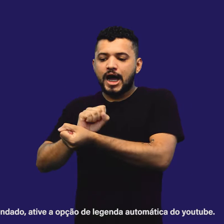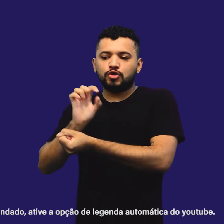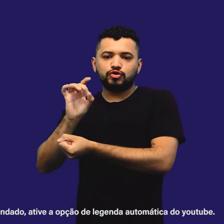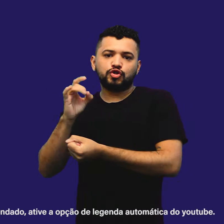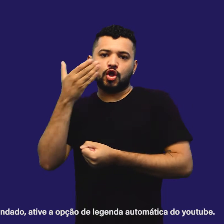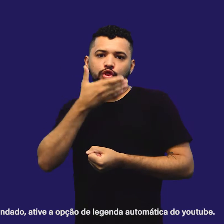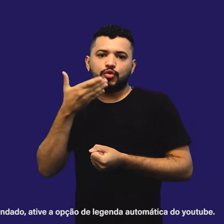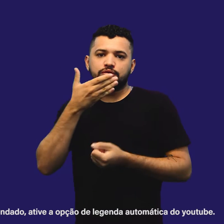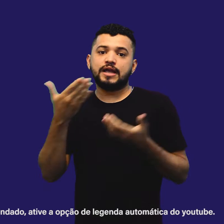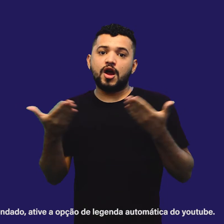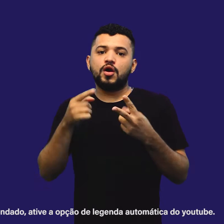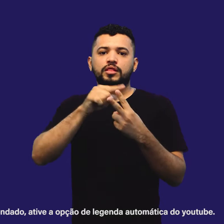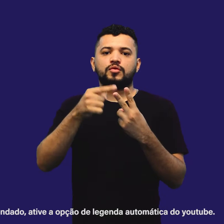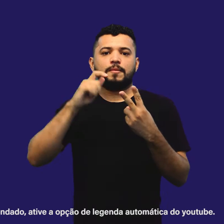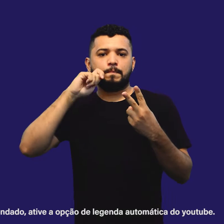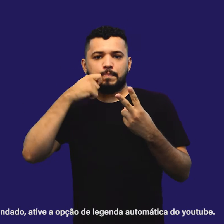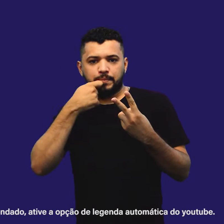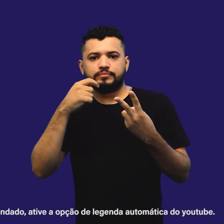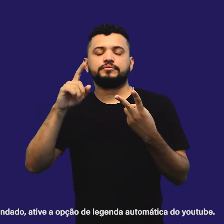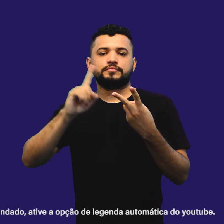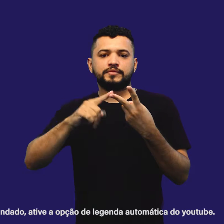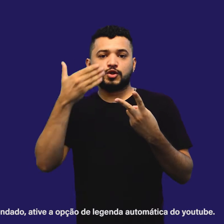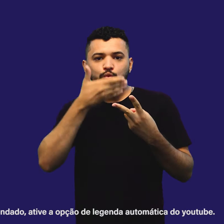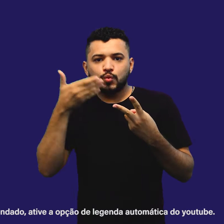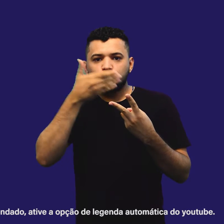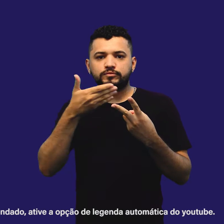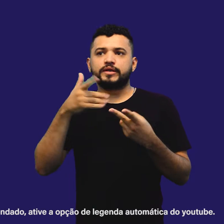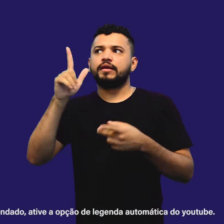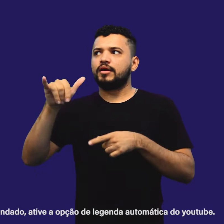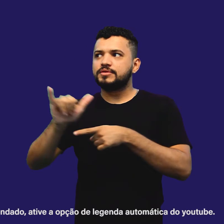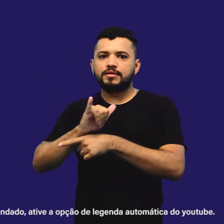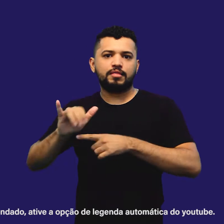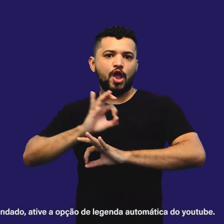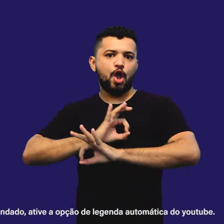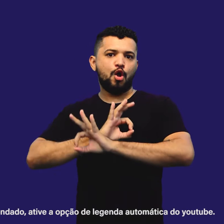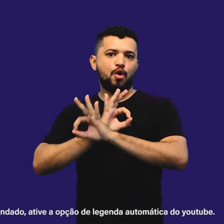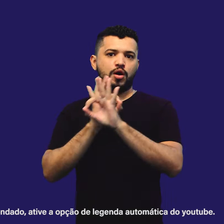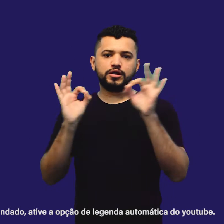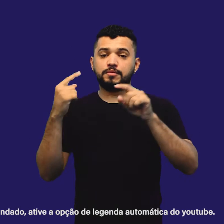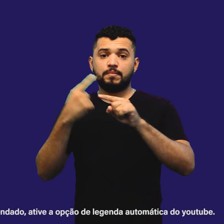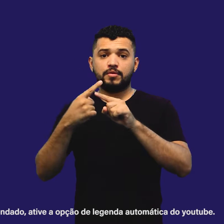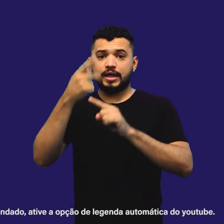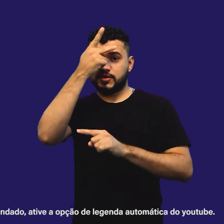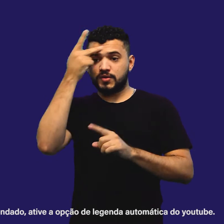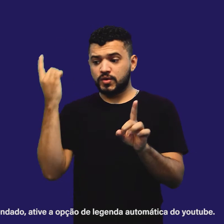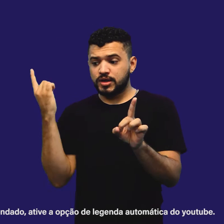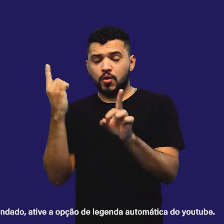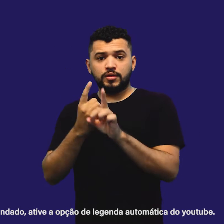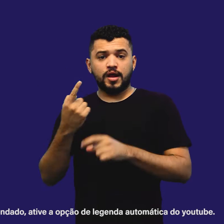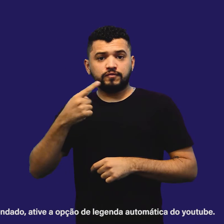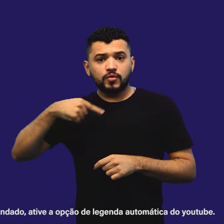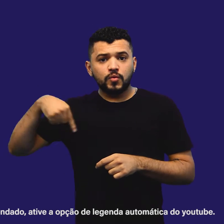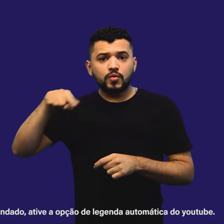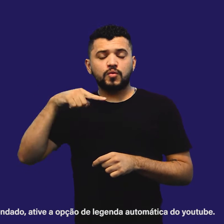agora a gente trabalha com doces e pães. E isso foi uma estratégia incrível, porque as pessoas encontravam conosco tanto a parte